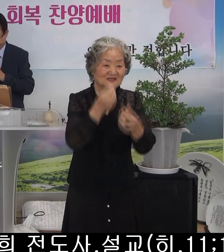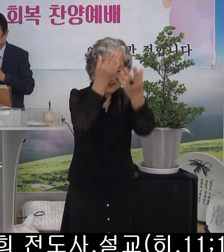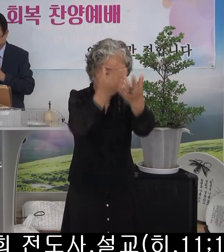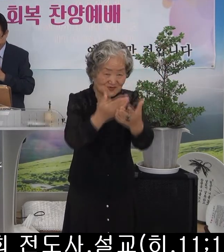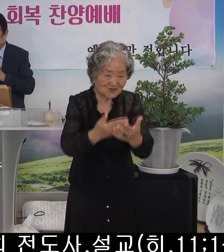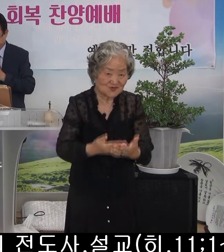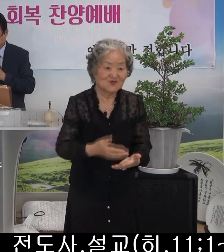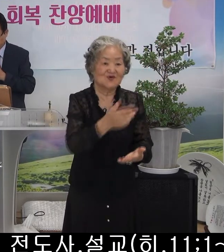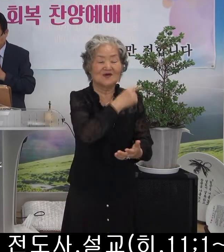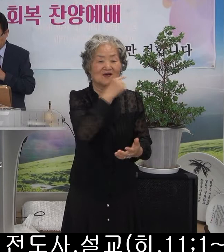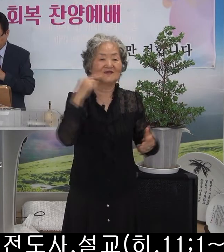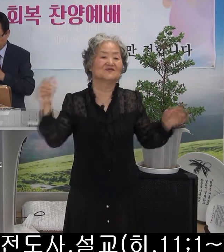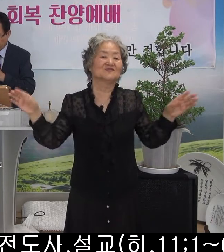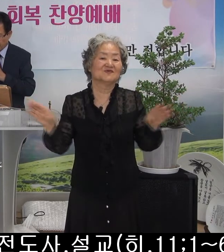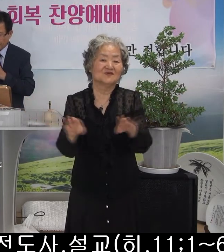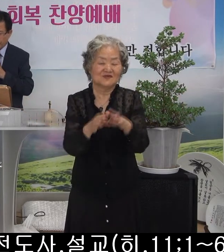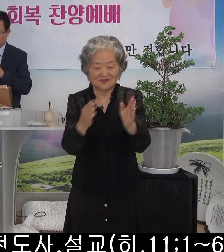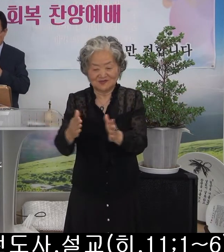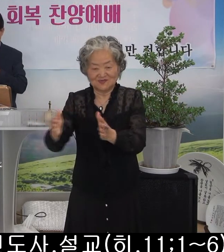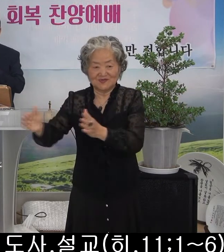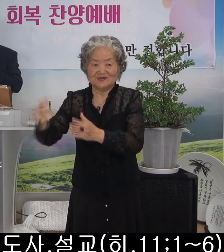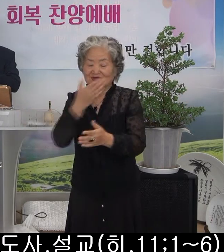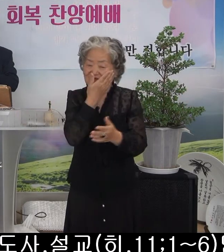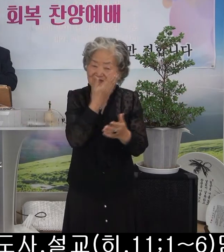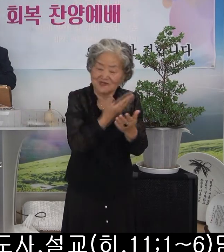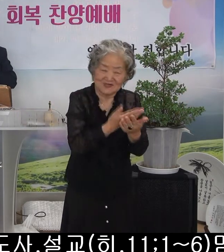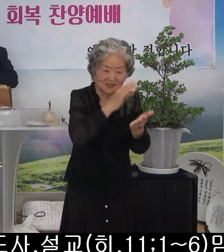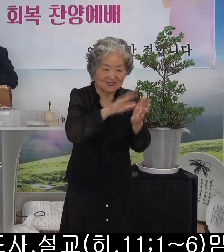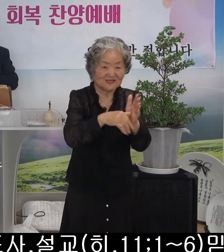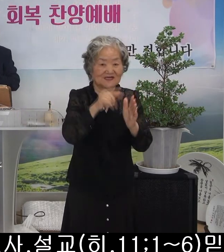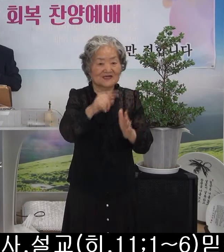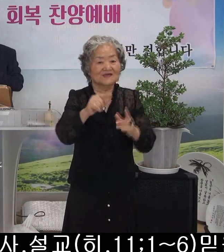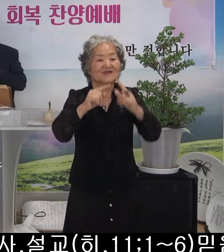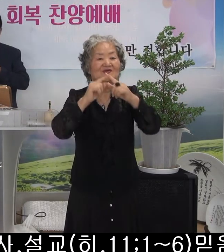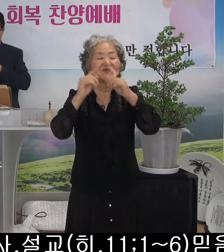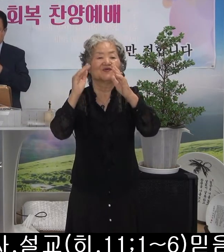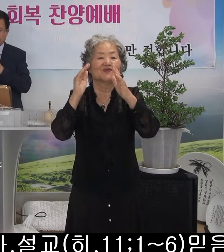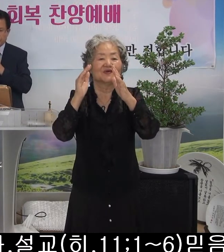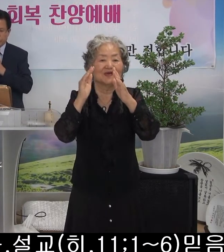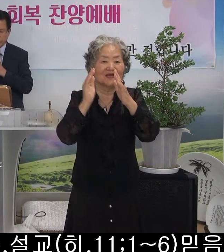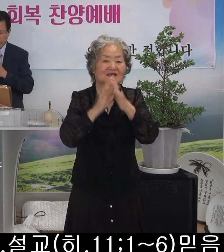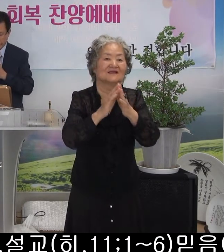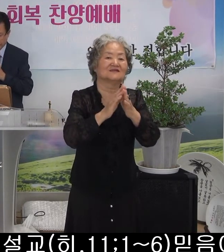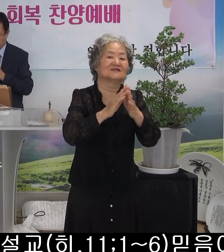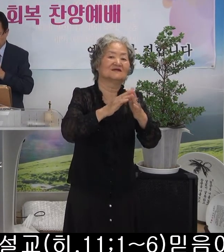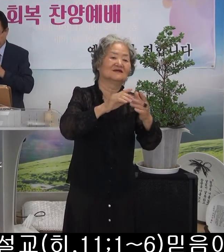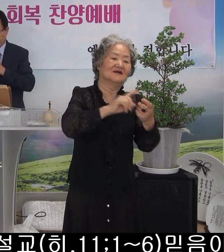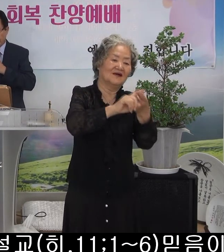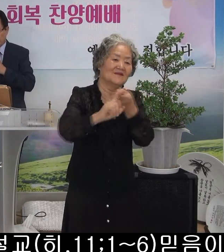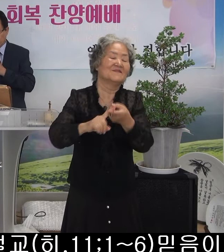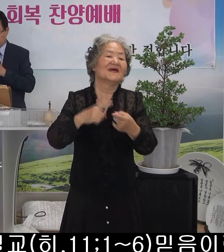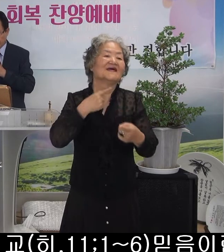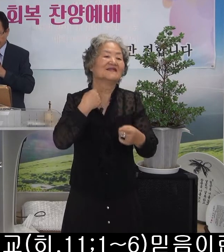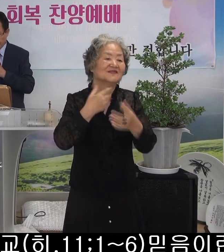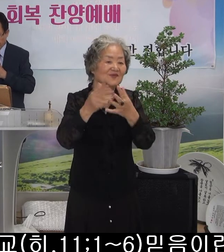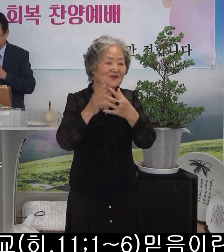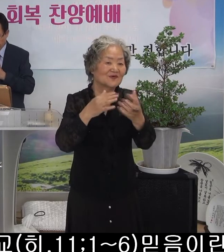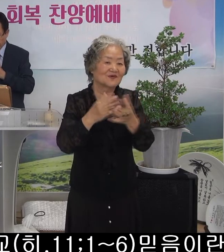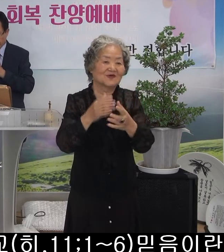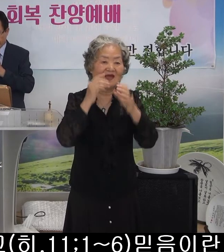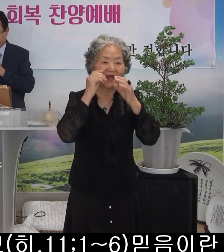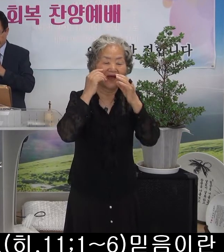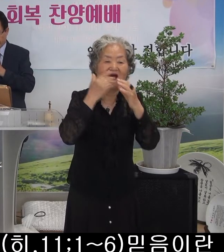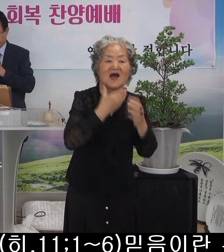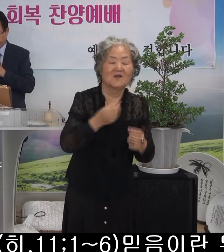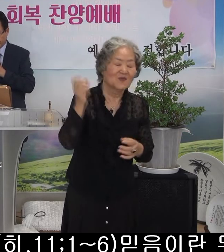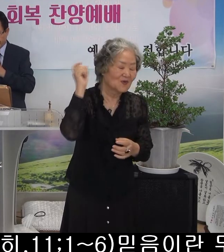복된 날이에요. 이렇게 아버지 주성 농인교회와 멘토링 복음 방송을 통해서 온갖 각처의 손을 이곳에 모여서 하나님의